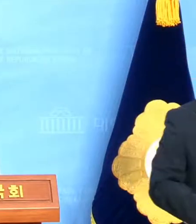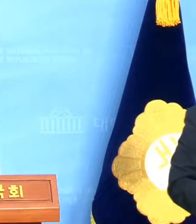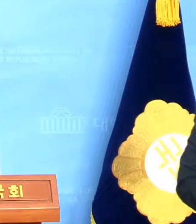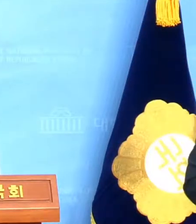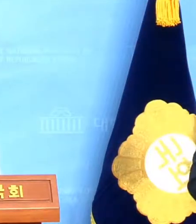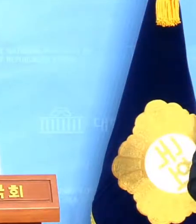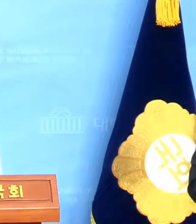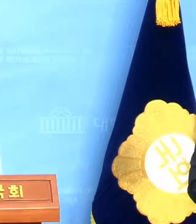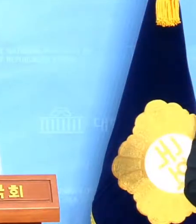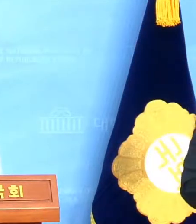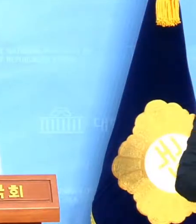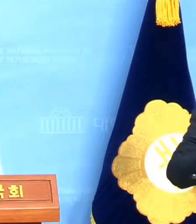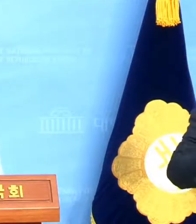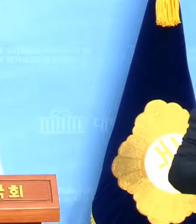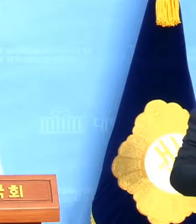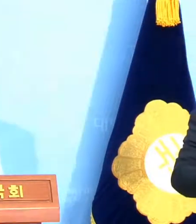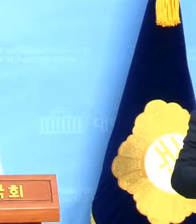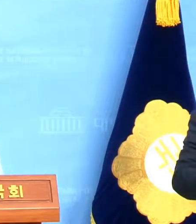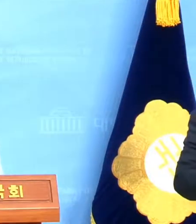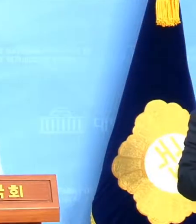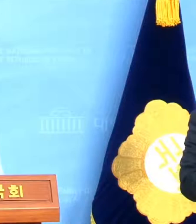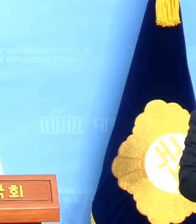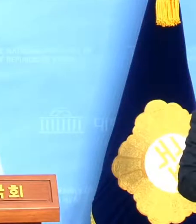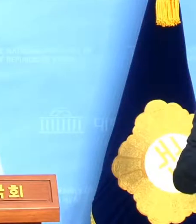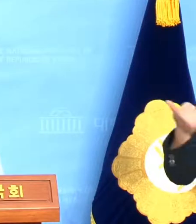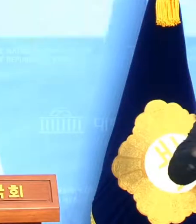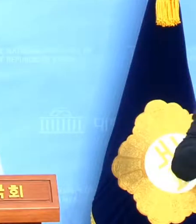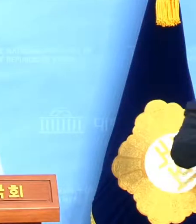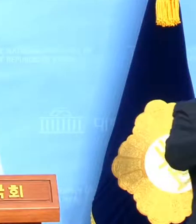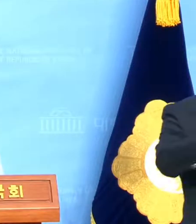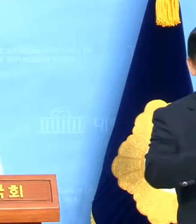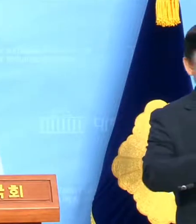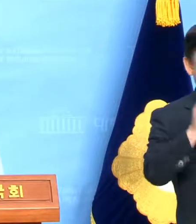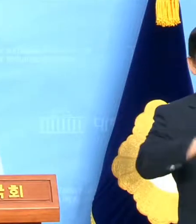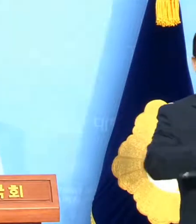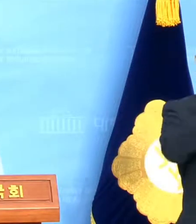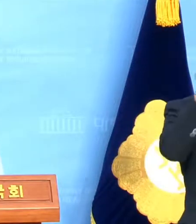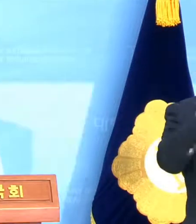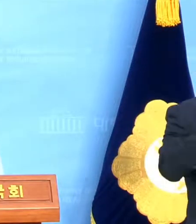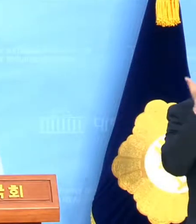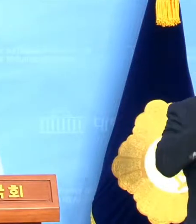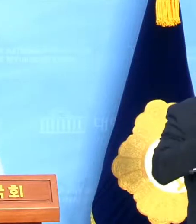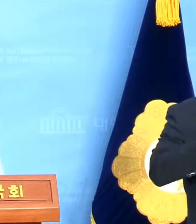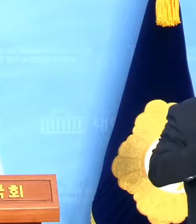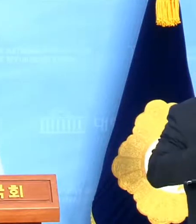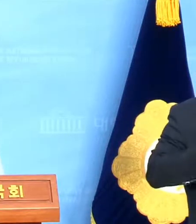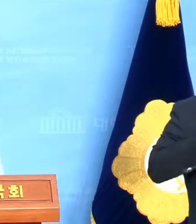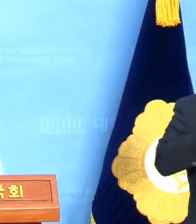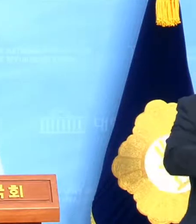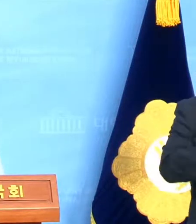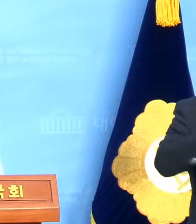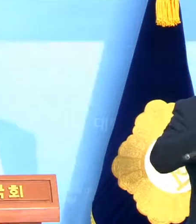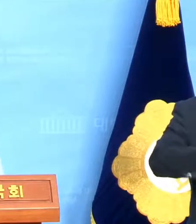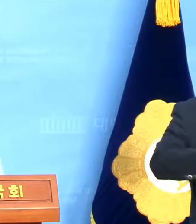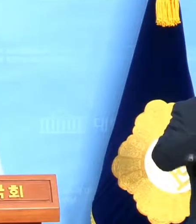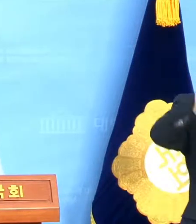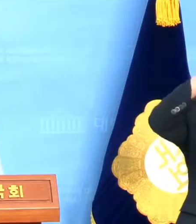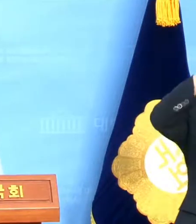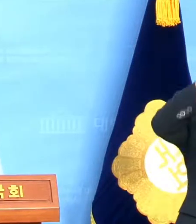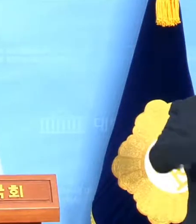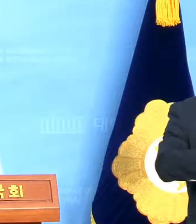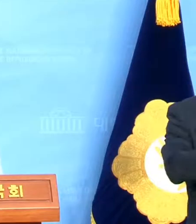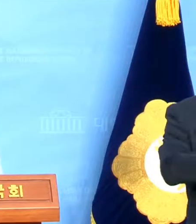남았습니다 오늘 용이 저희 의원실에서 공직사회 성폭력에 대한 현황을 정리한 자료를